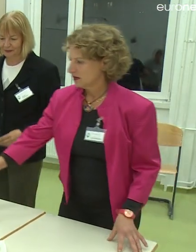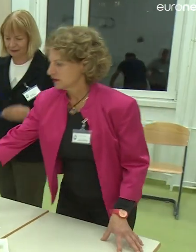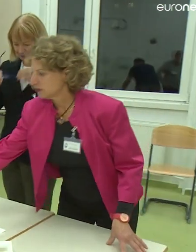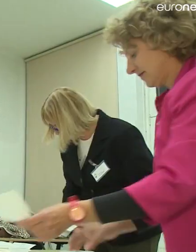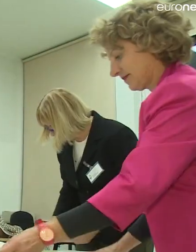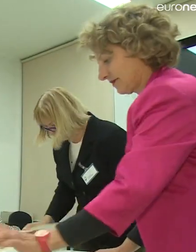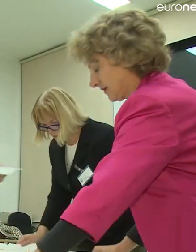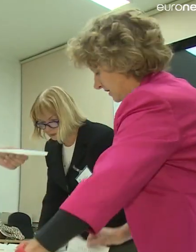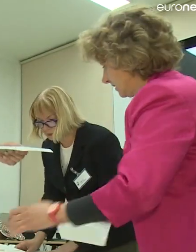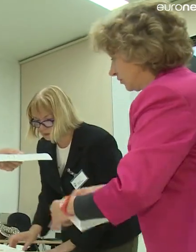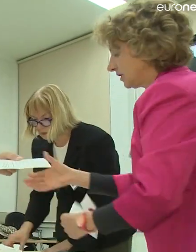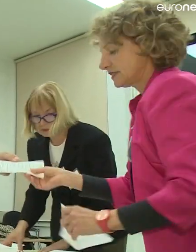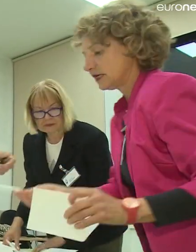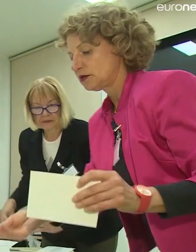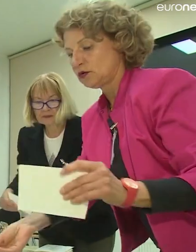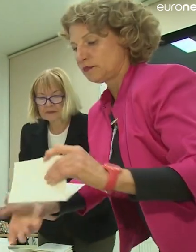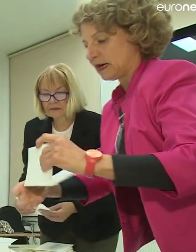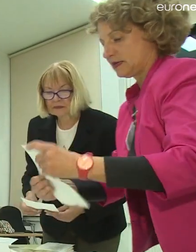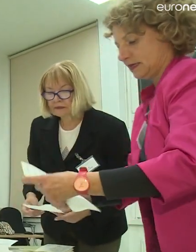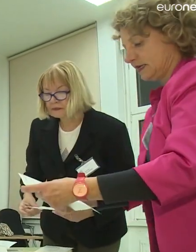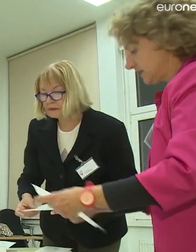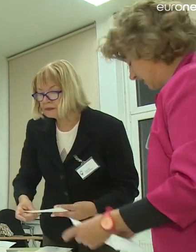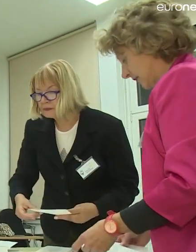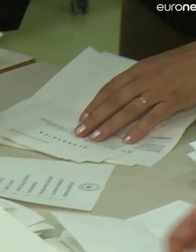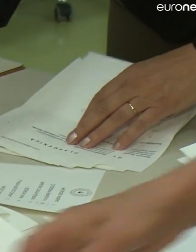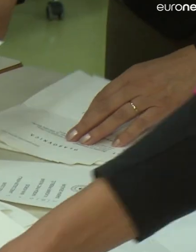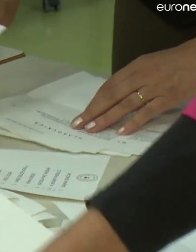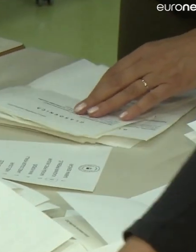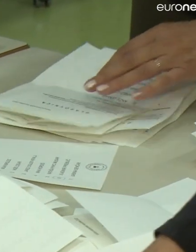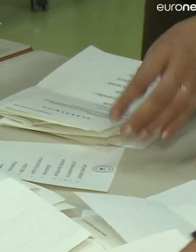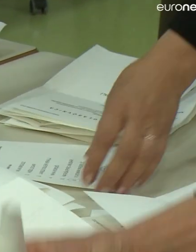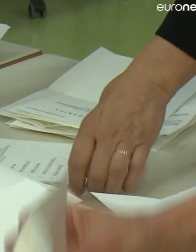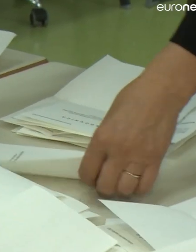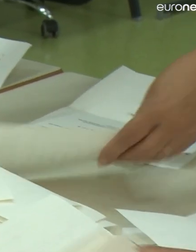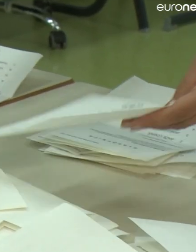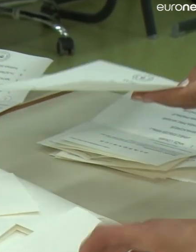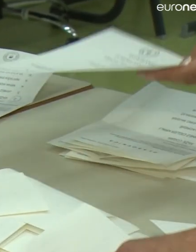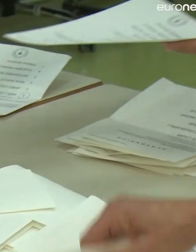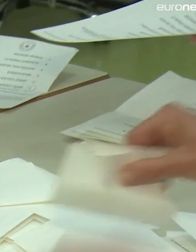составил около 7%. Второй тур выборов состоится 13 ноября.